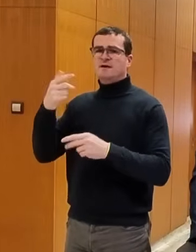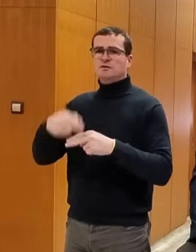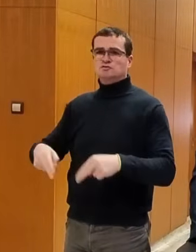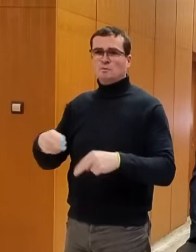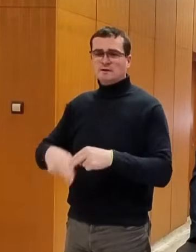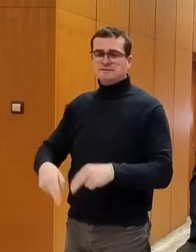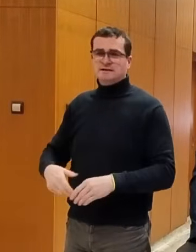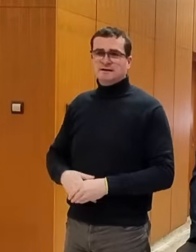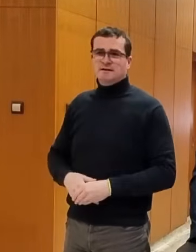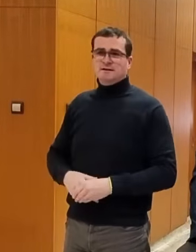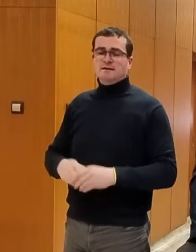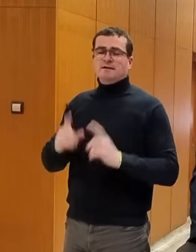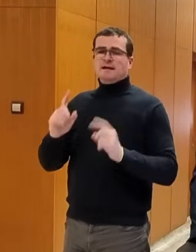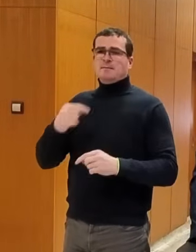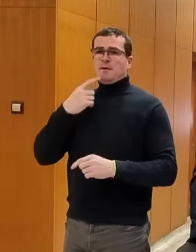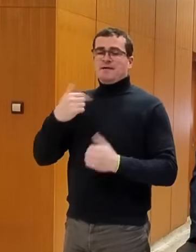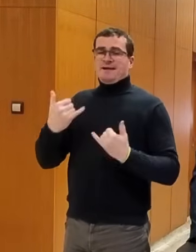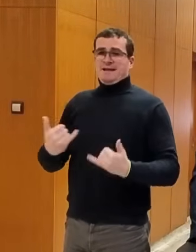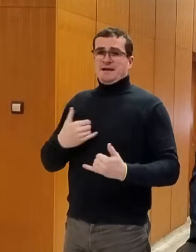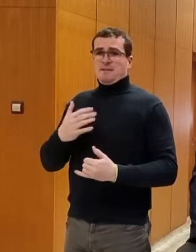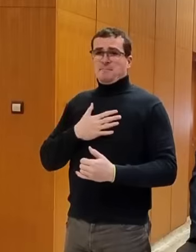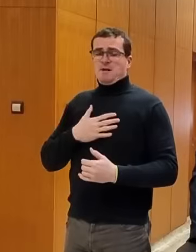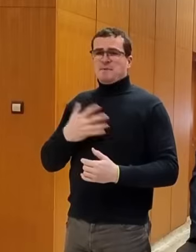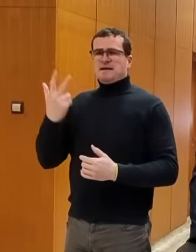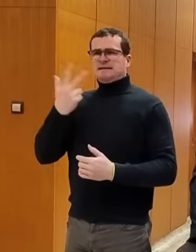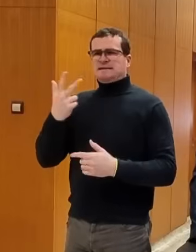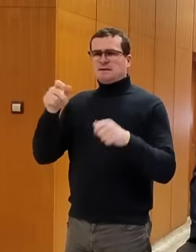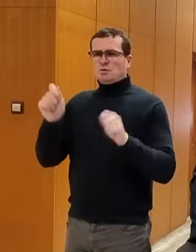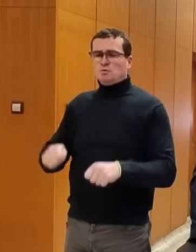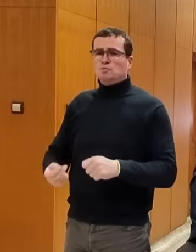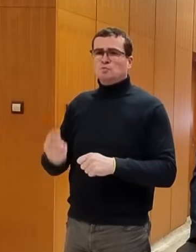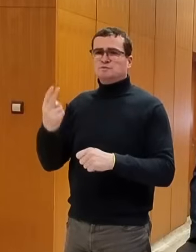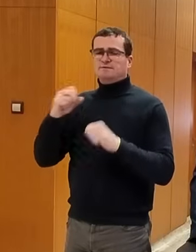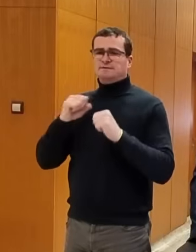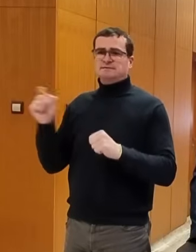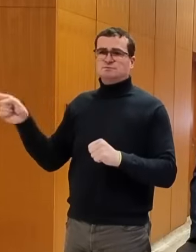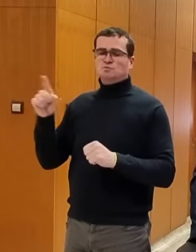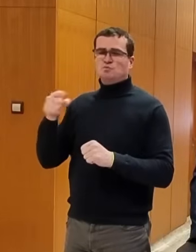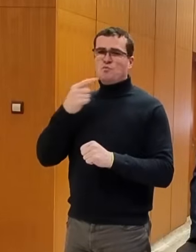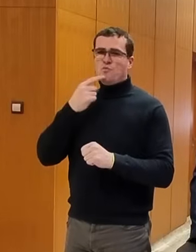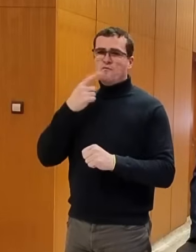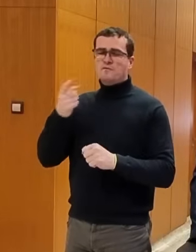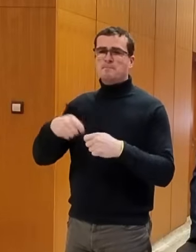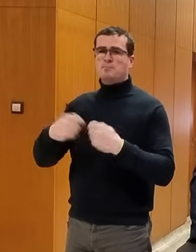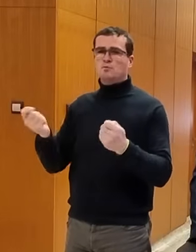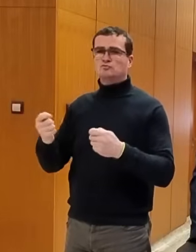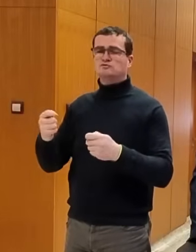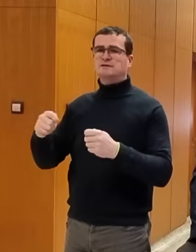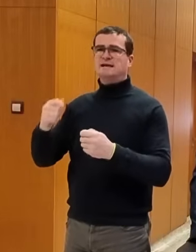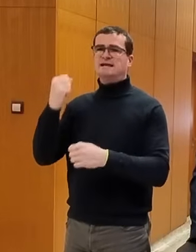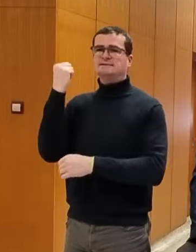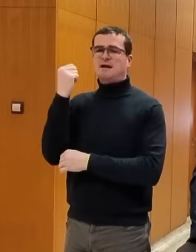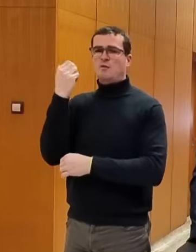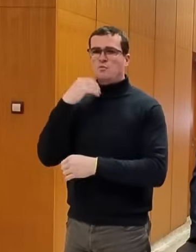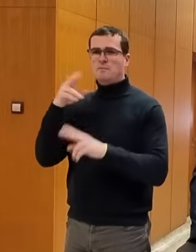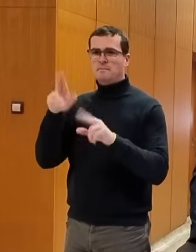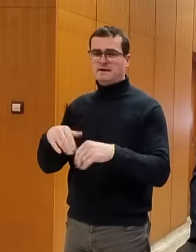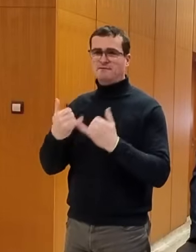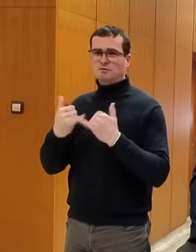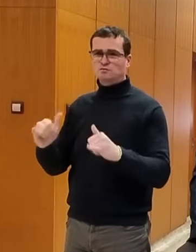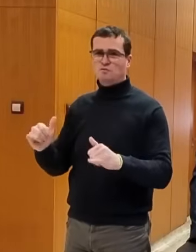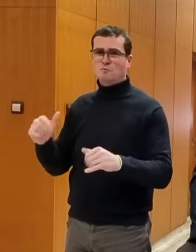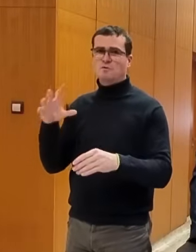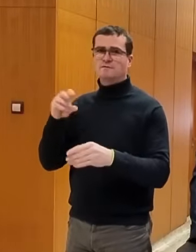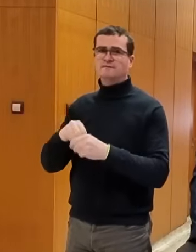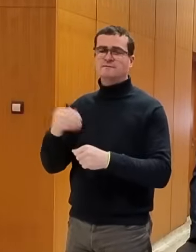Takto. Treba povedať, že máme tu okolo 30 rozhodnutí ústavného súdu, ktoré konštatovali porušenie základných ľudských práv a slobôd